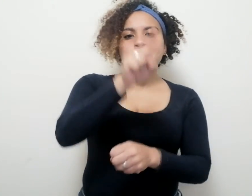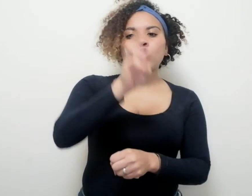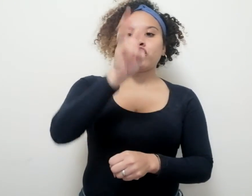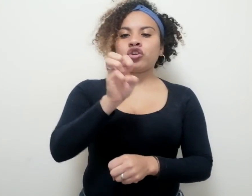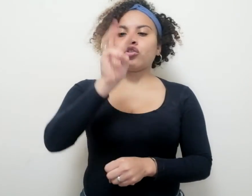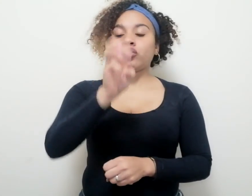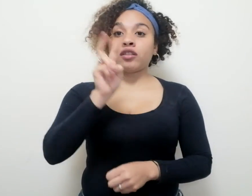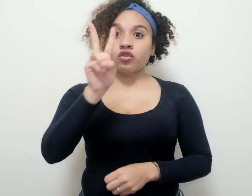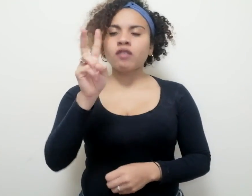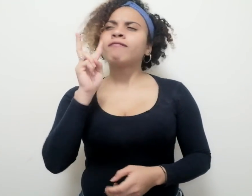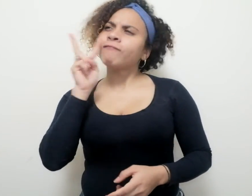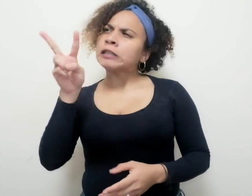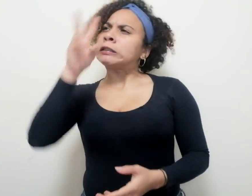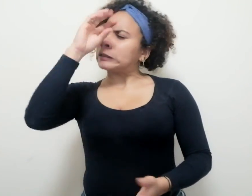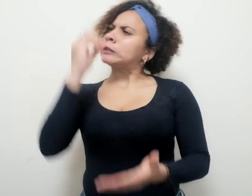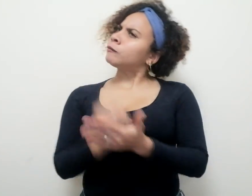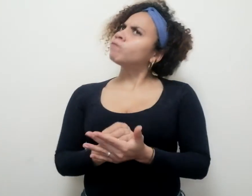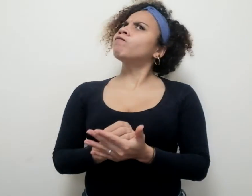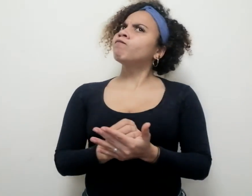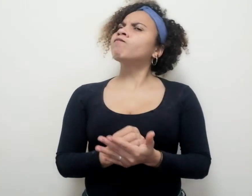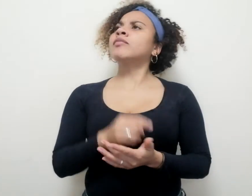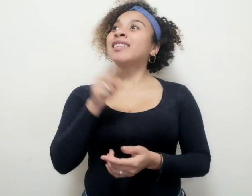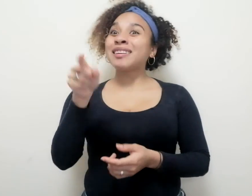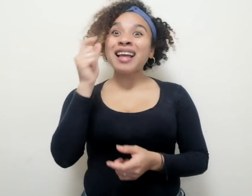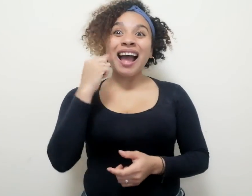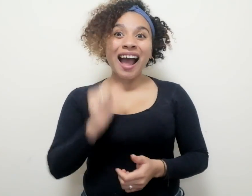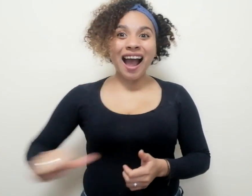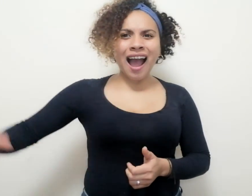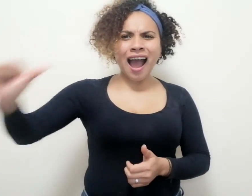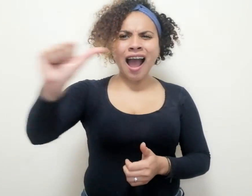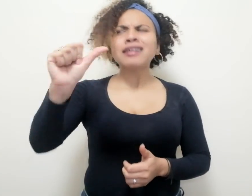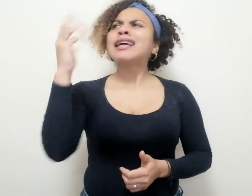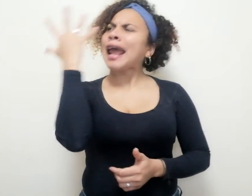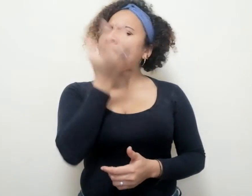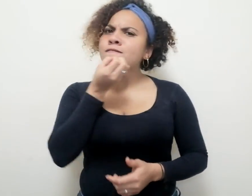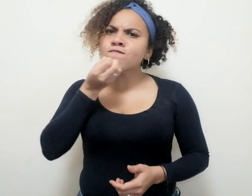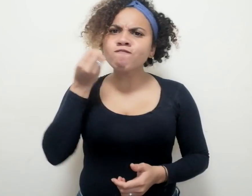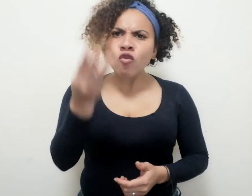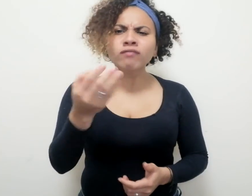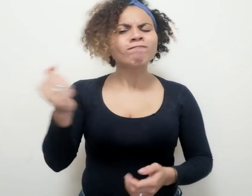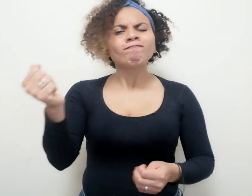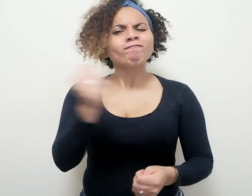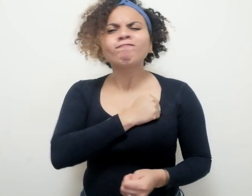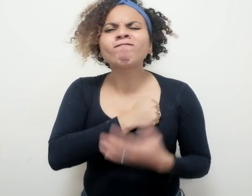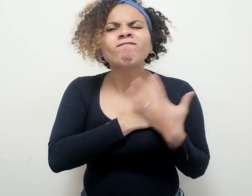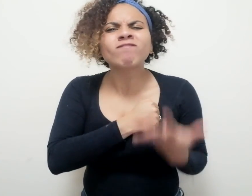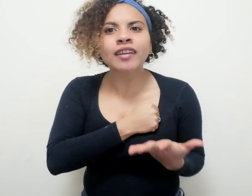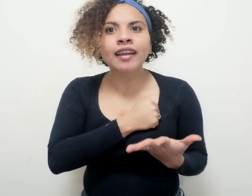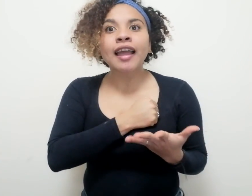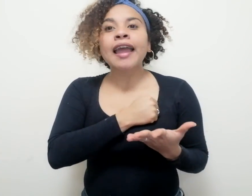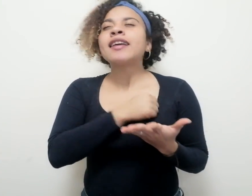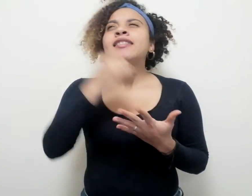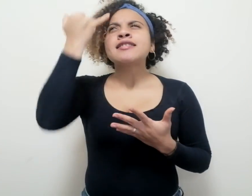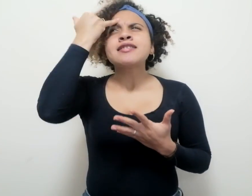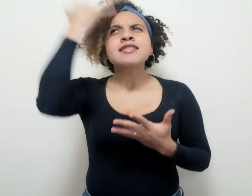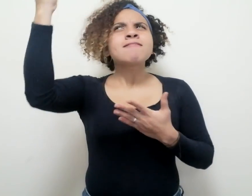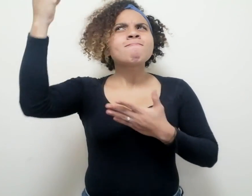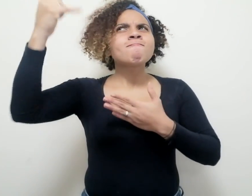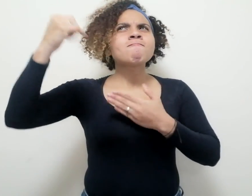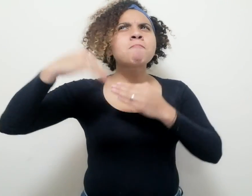1882, opinó que las mujeres son bellas y aman los grandes ideales.